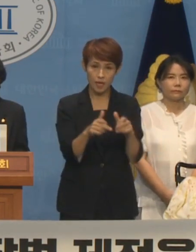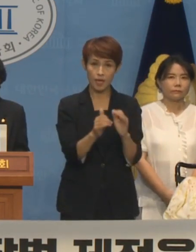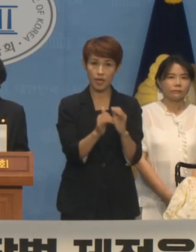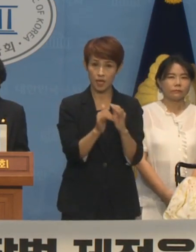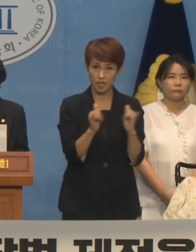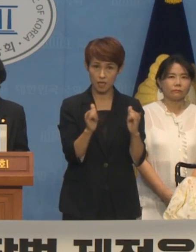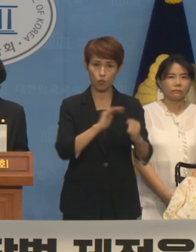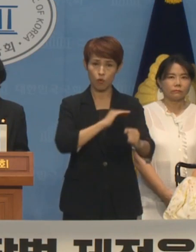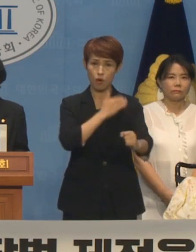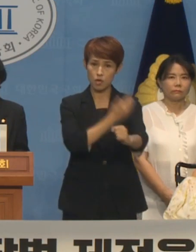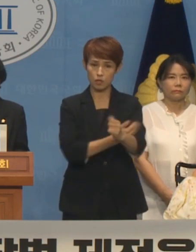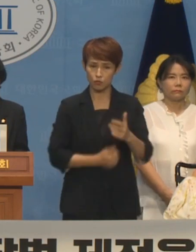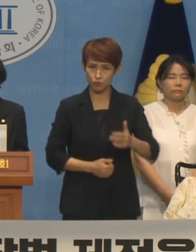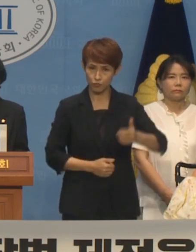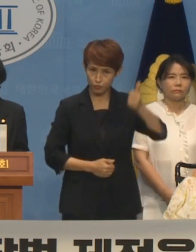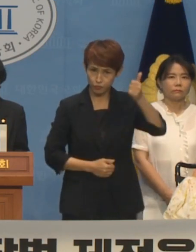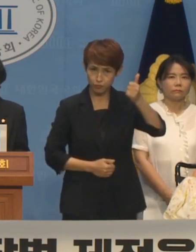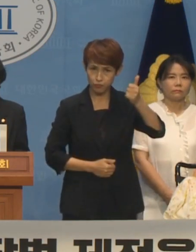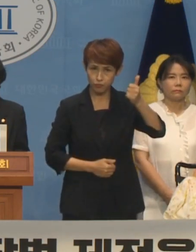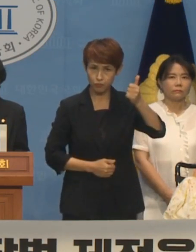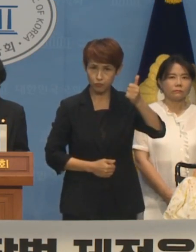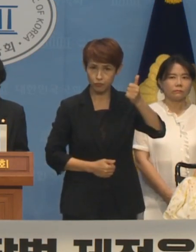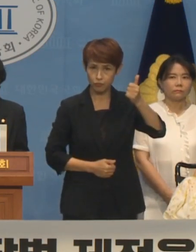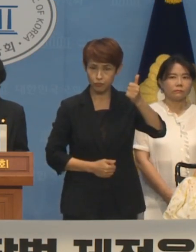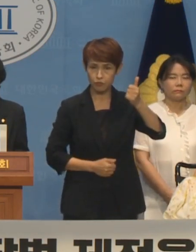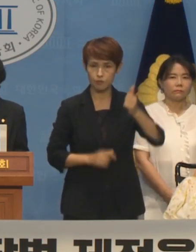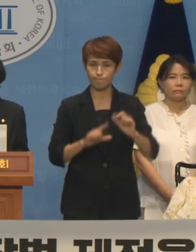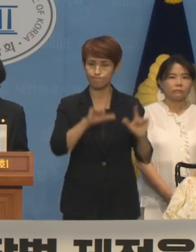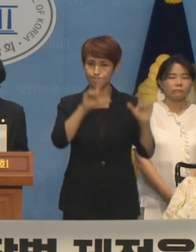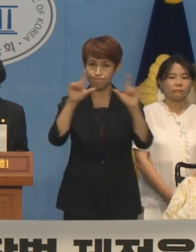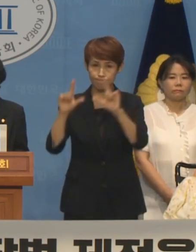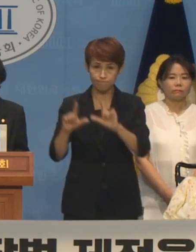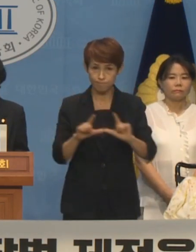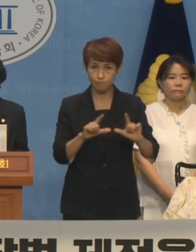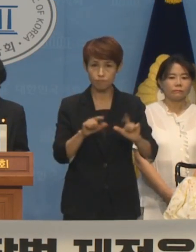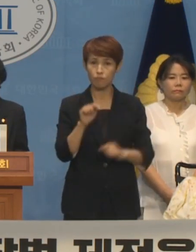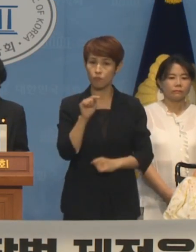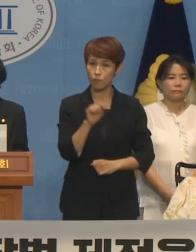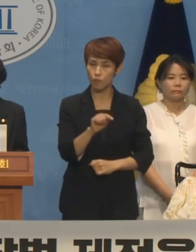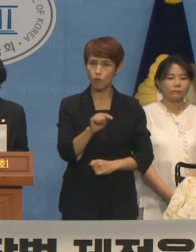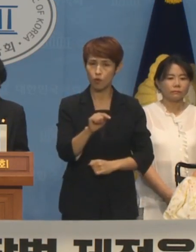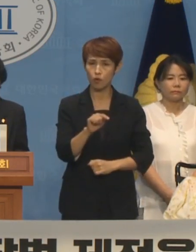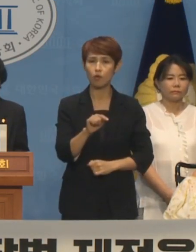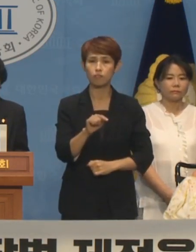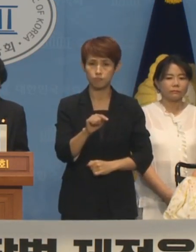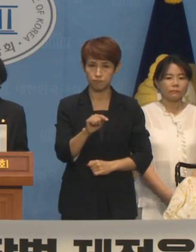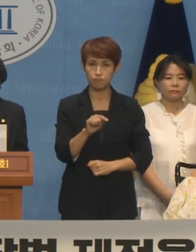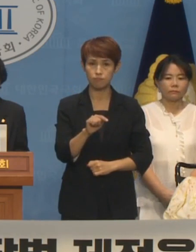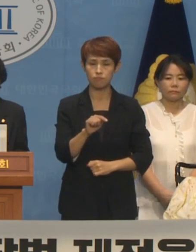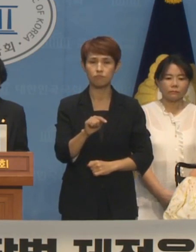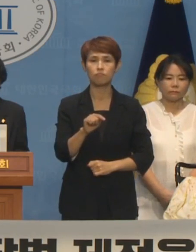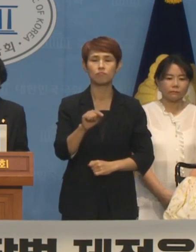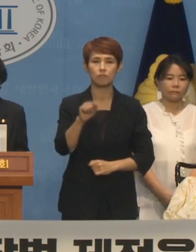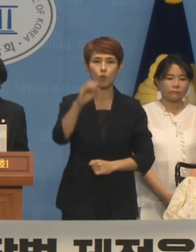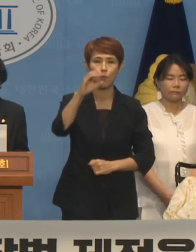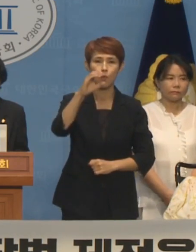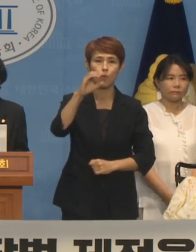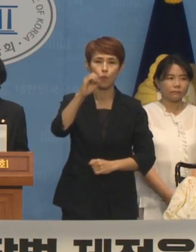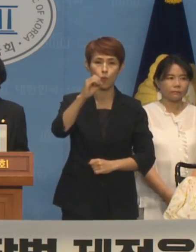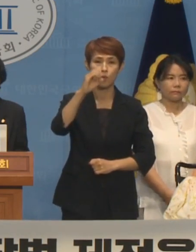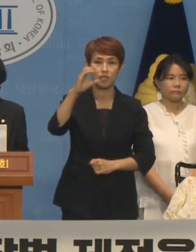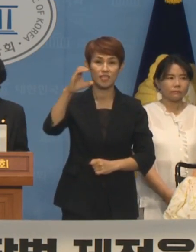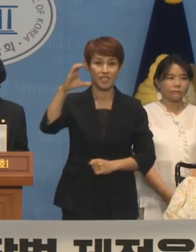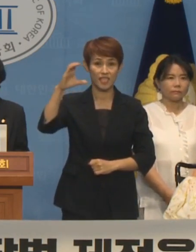장애인이 권리 주체자로 누려야 할 권리 이상도 마땅히 OECD